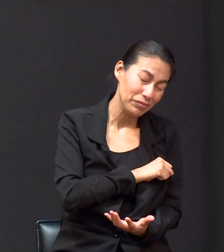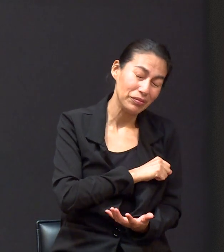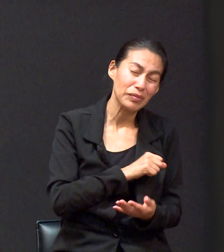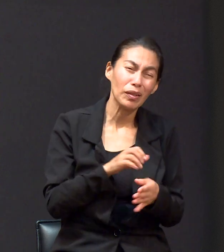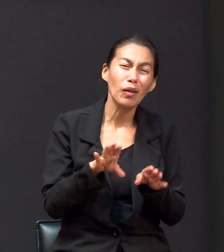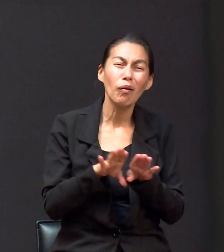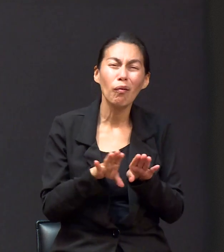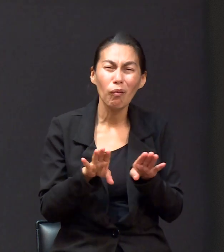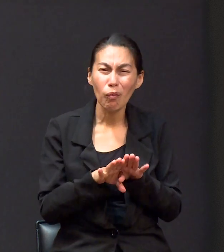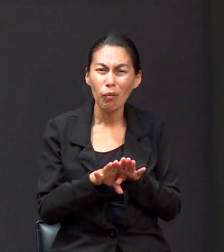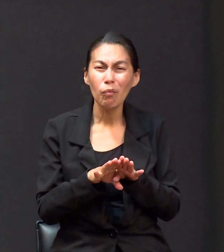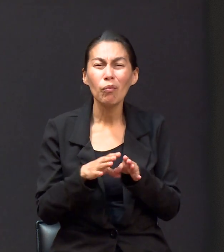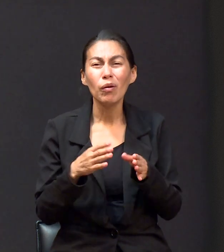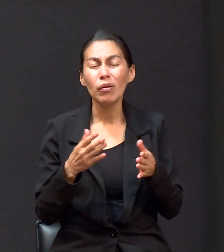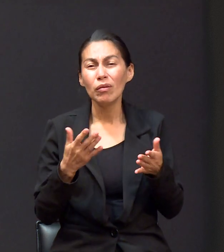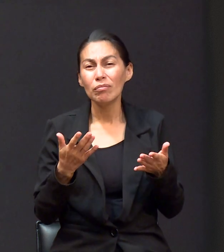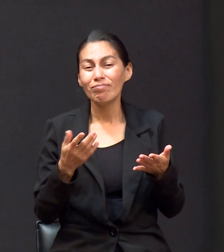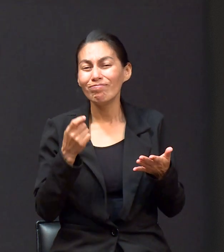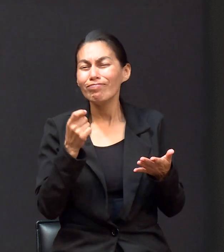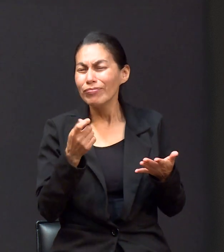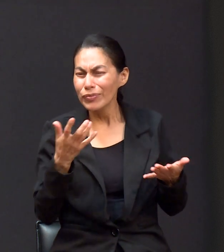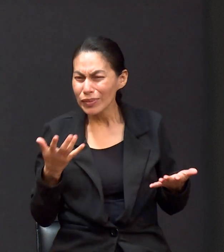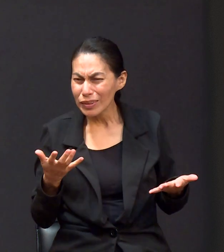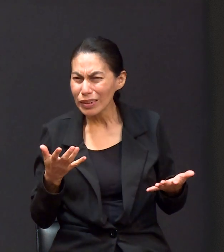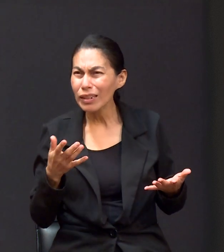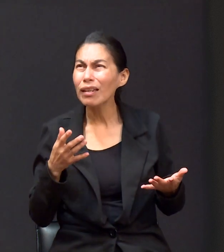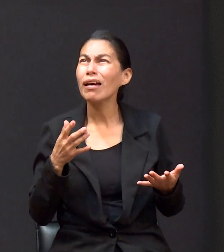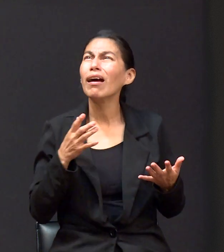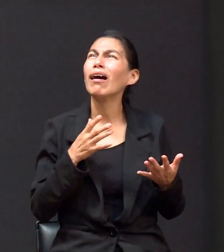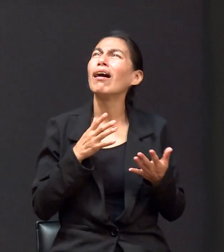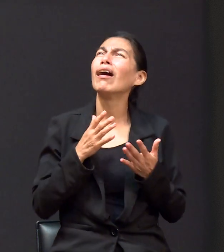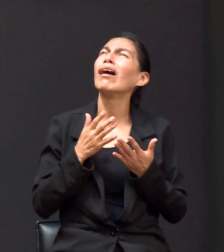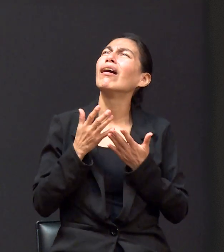encima, ¿cómo podemos